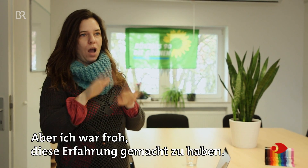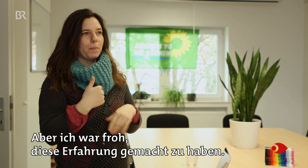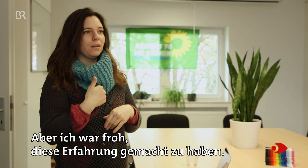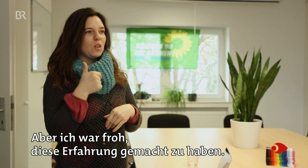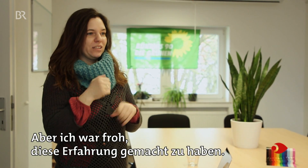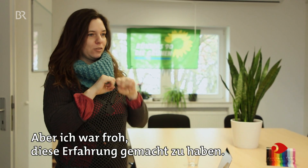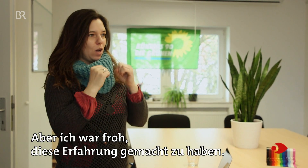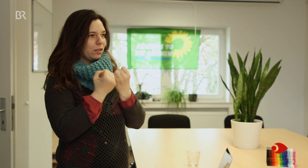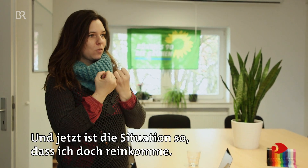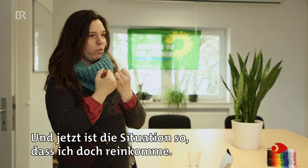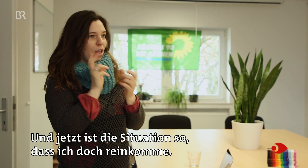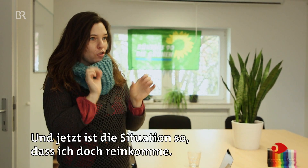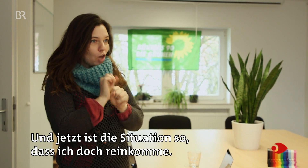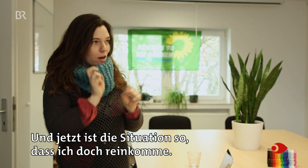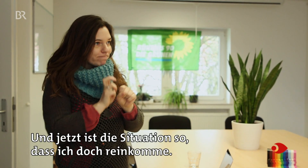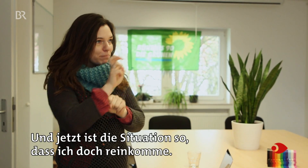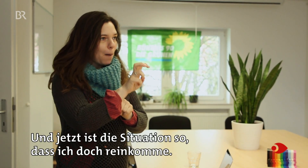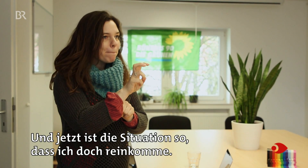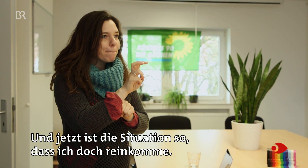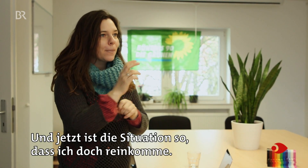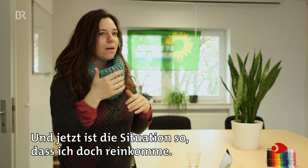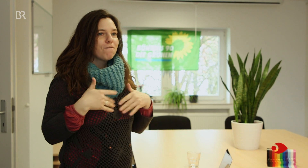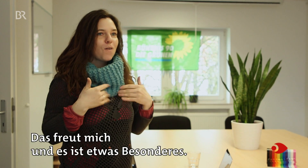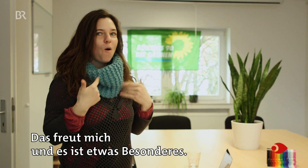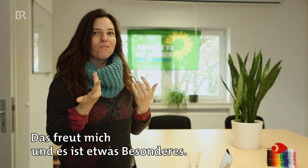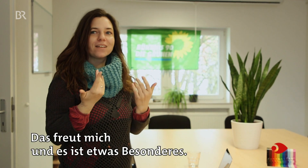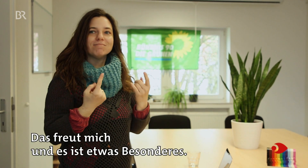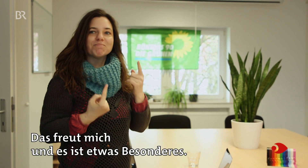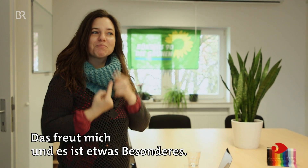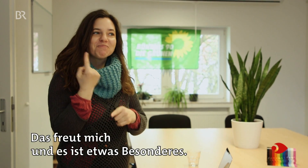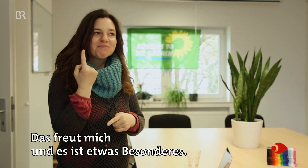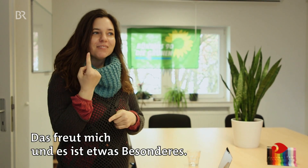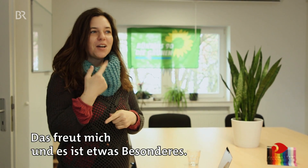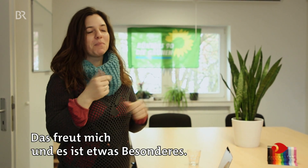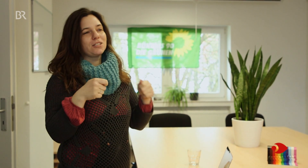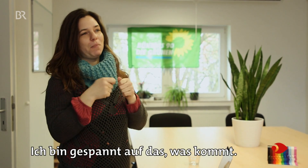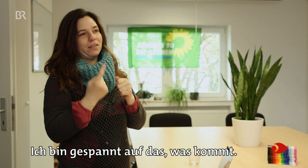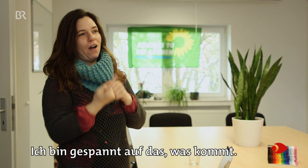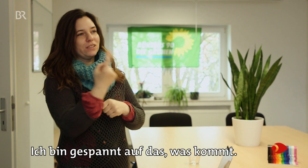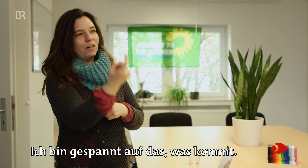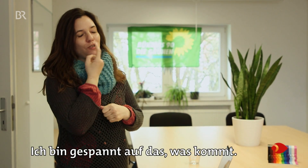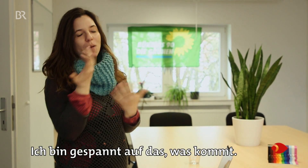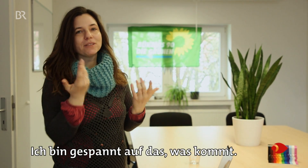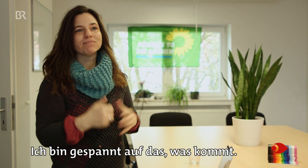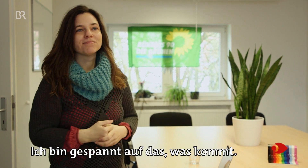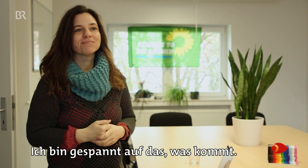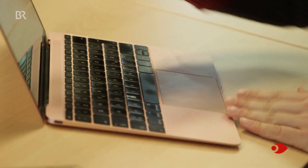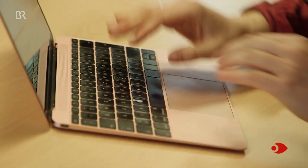Erfahrungen gemacht zu haben. Und jetzt ist die Situation so, dass ich doch reinkomme. Das freut mich und es ist etwas Besonderes. Ich bin gespannt auf das, was kommt.